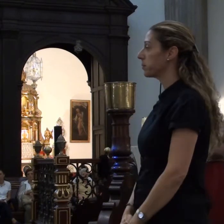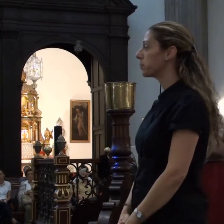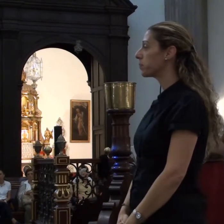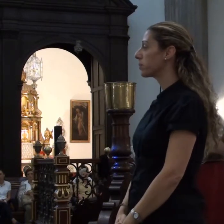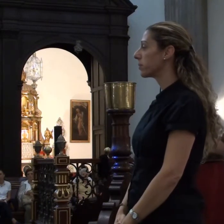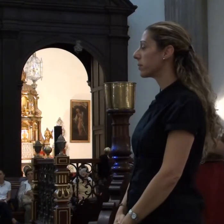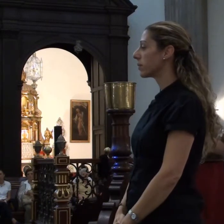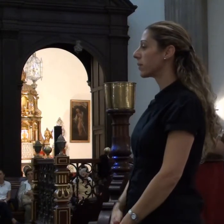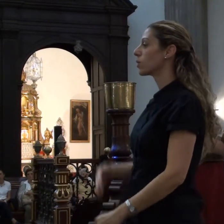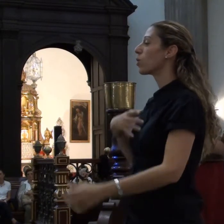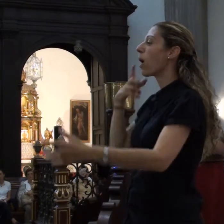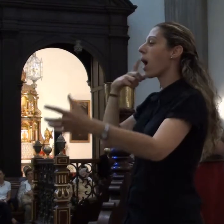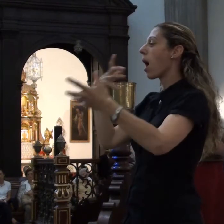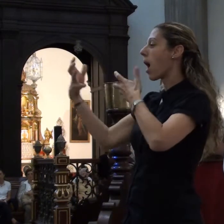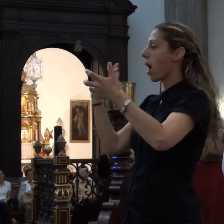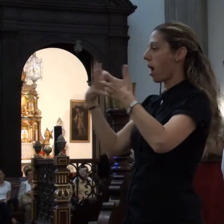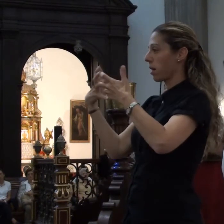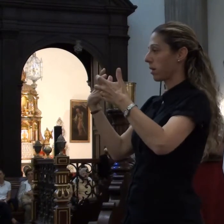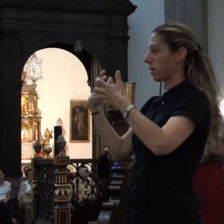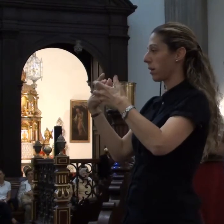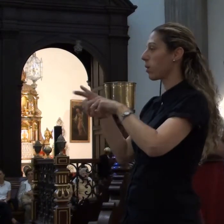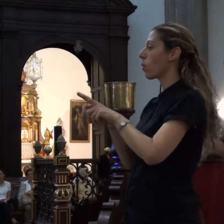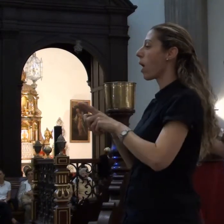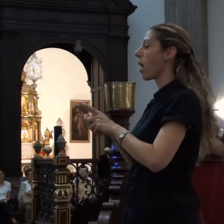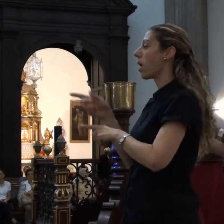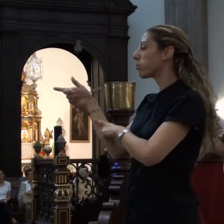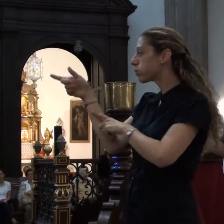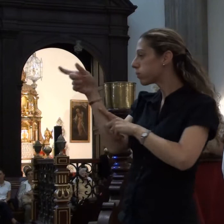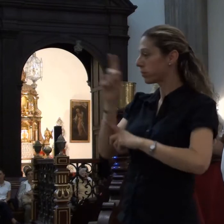hacer artistas no soldados